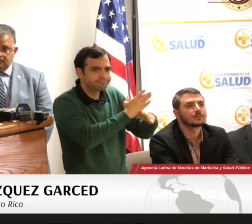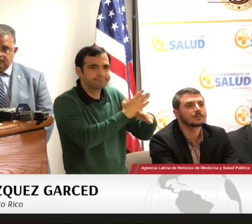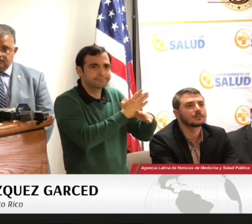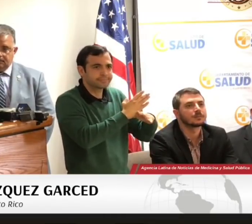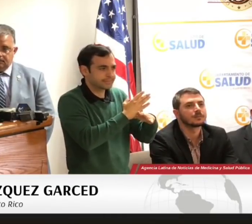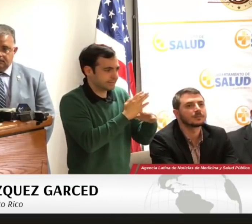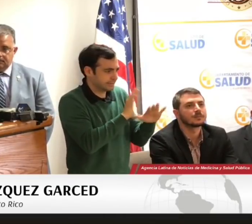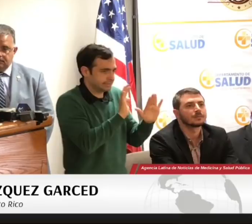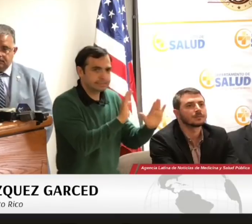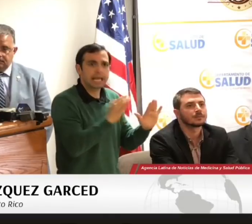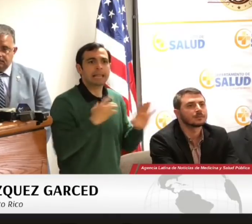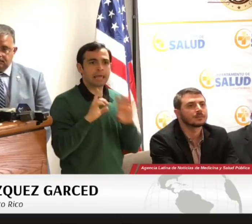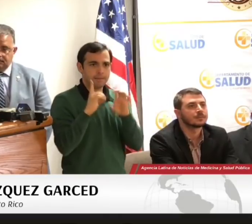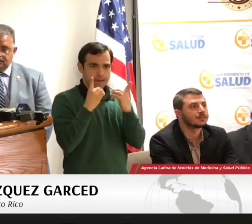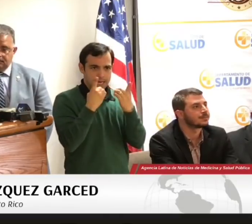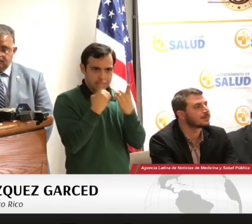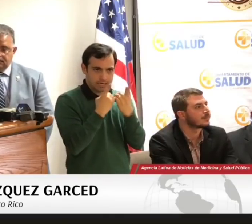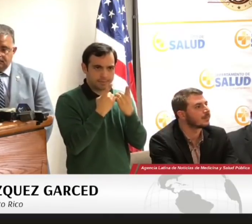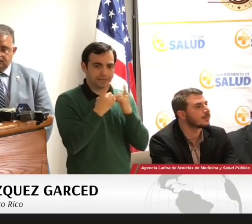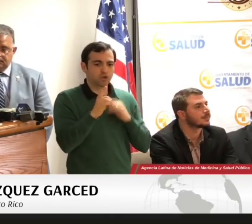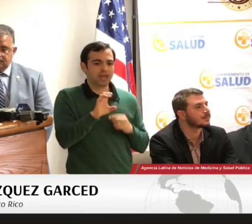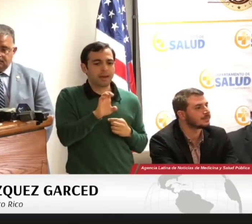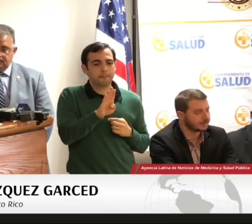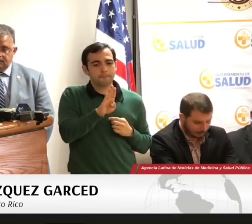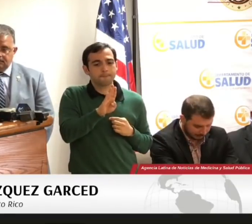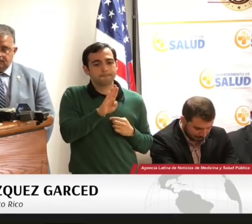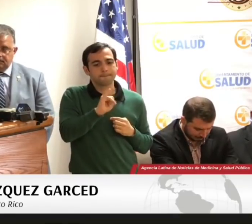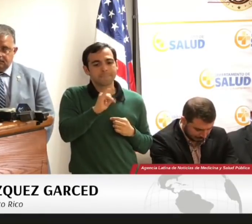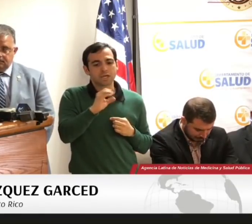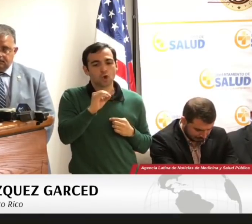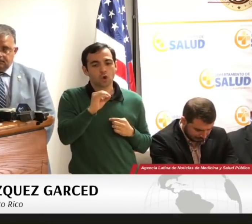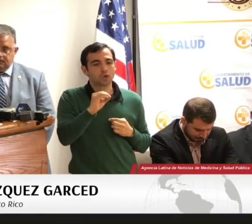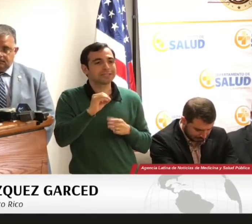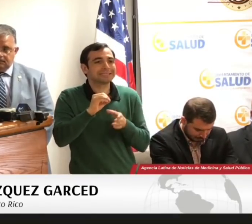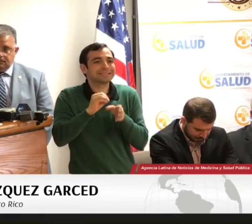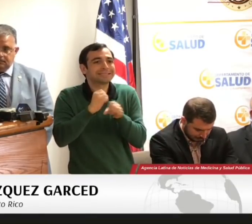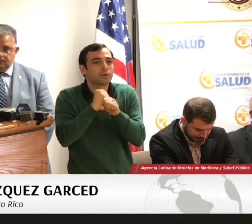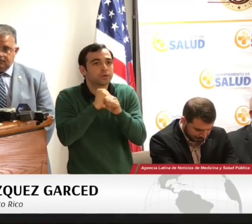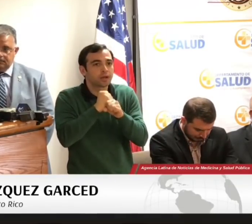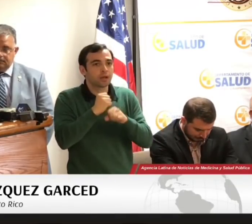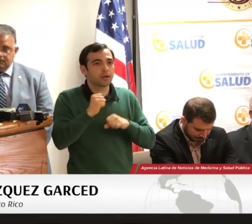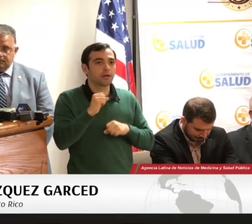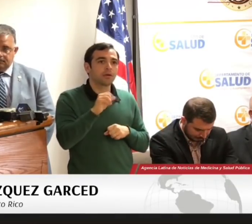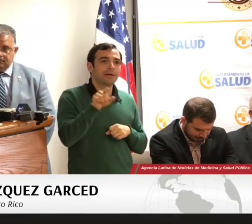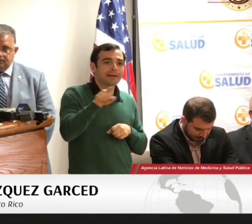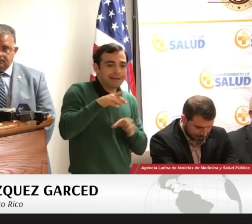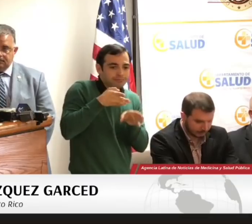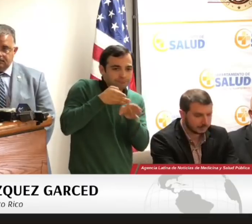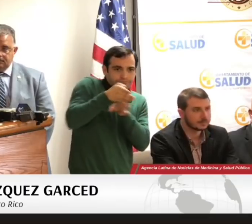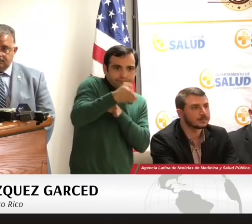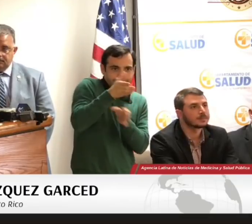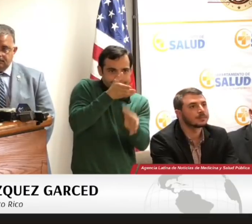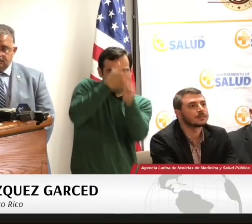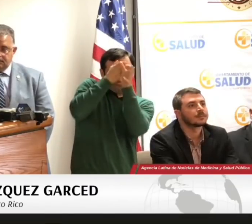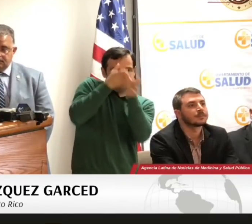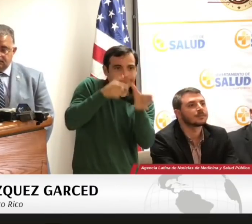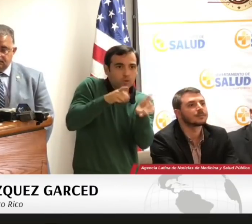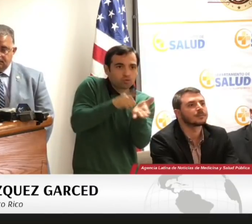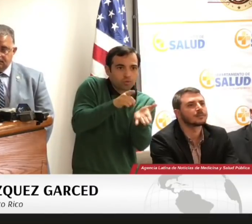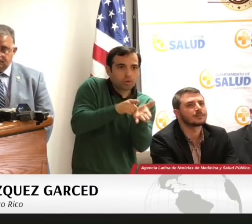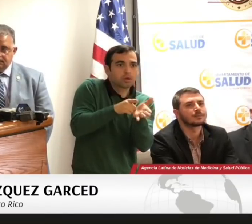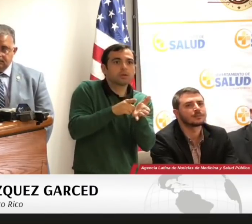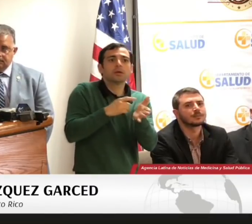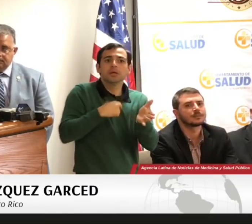parte del Departamento de Bioseguridad, por la epidemióloga, por el Departamento de Salud, se ha monitoreado